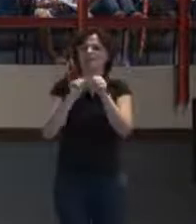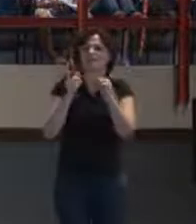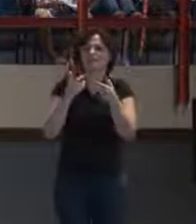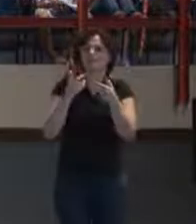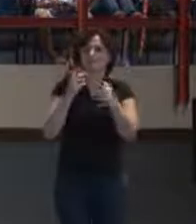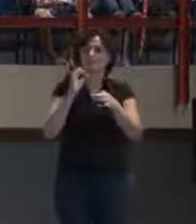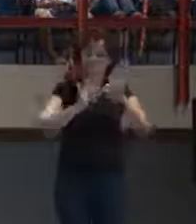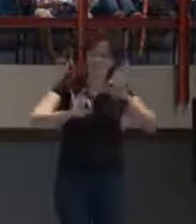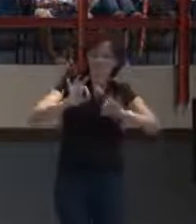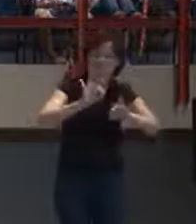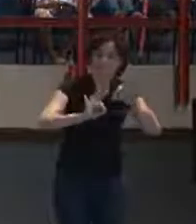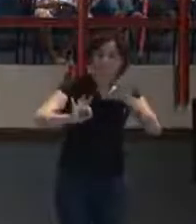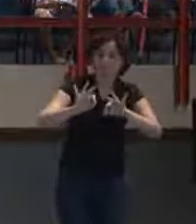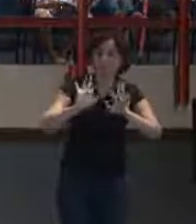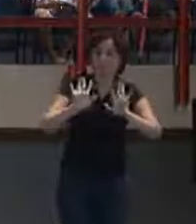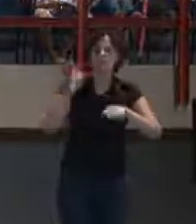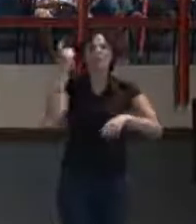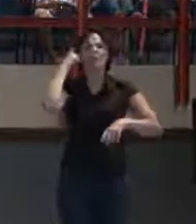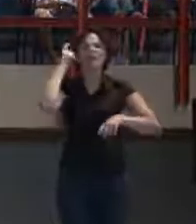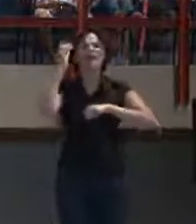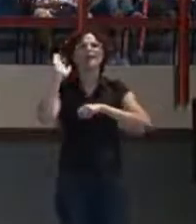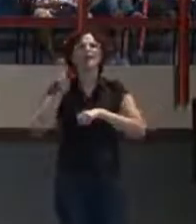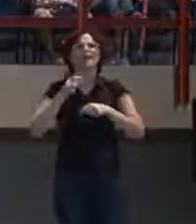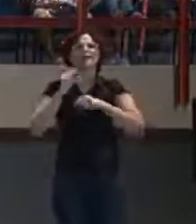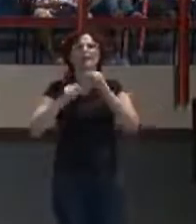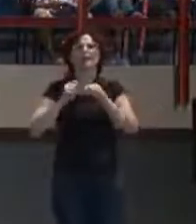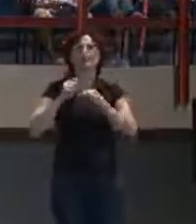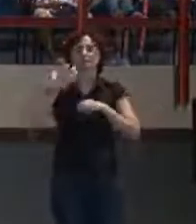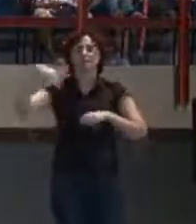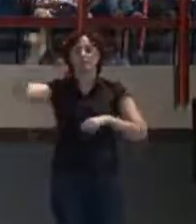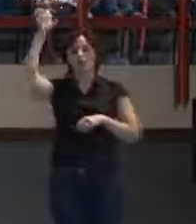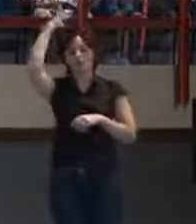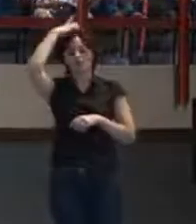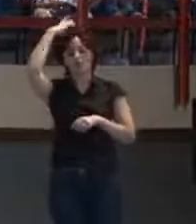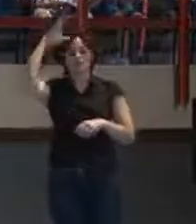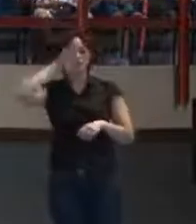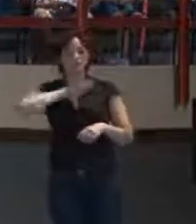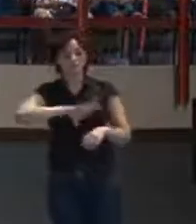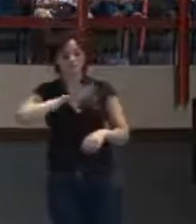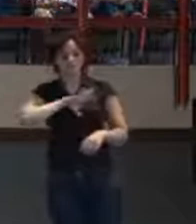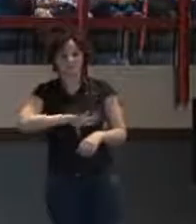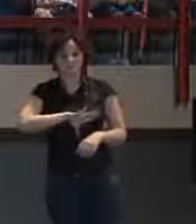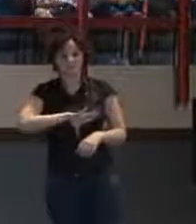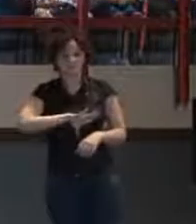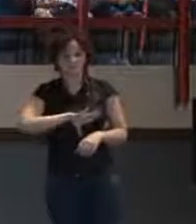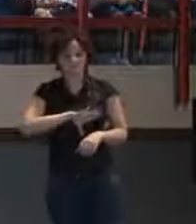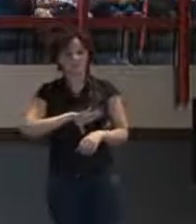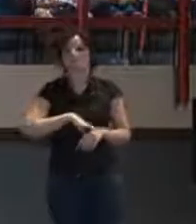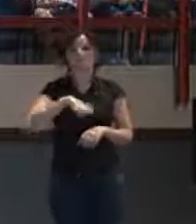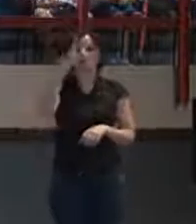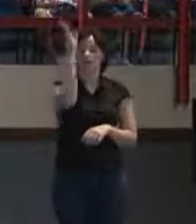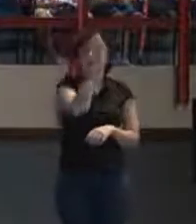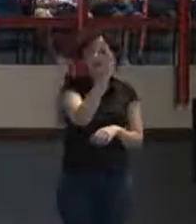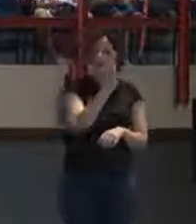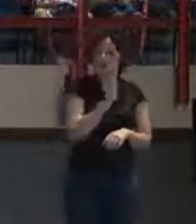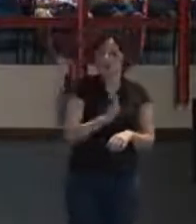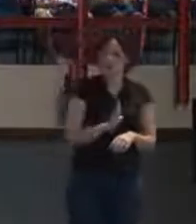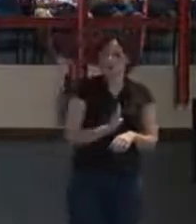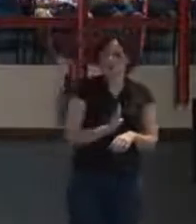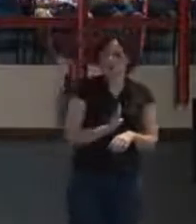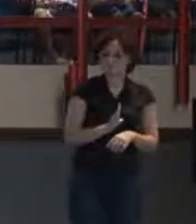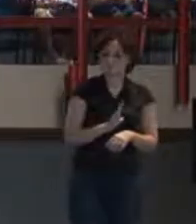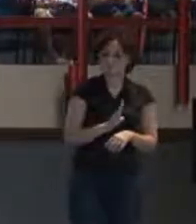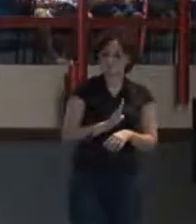que o rei de Portugal, vocês já pensaram nisso? Por que o rei de Portugal pegou a terra brasileira e, em vez